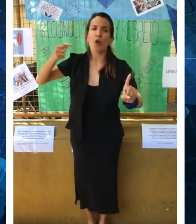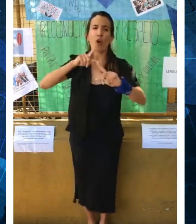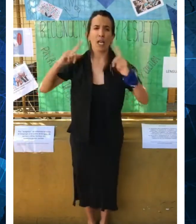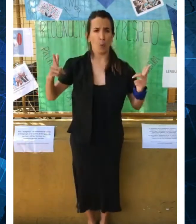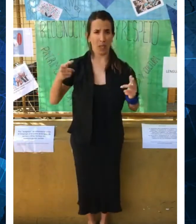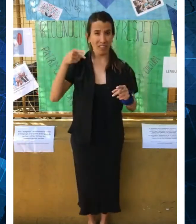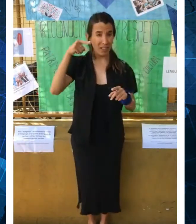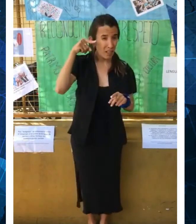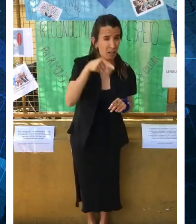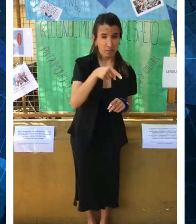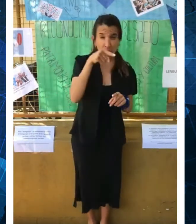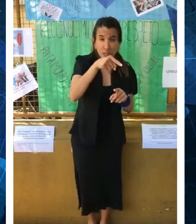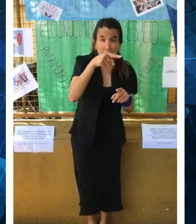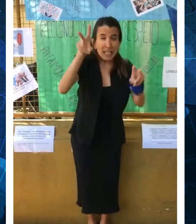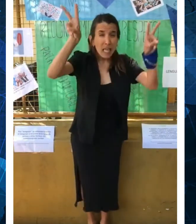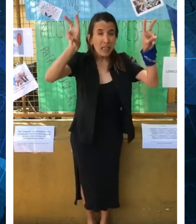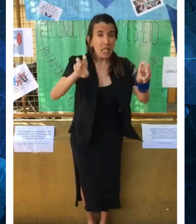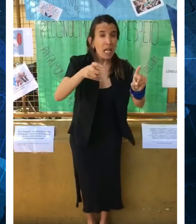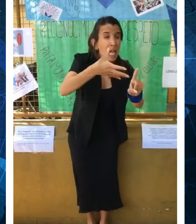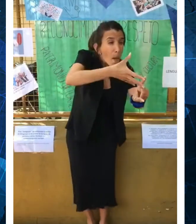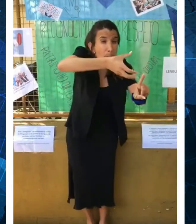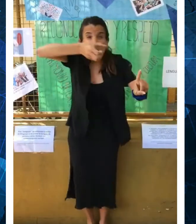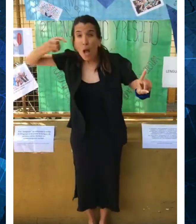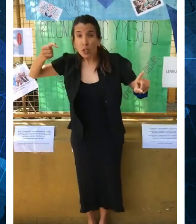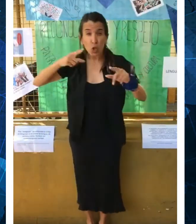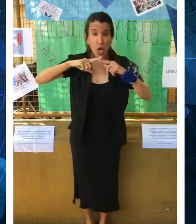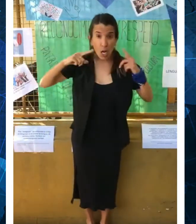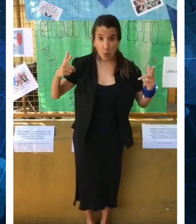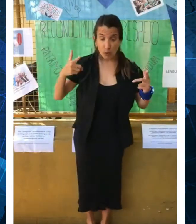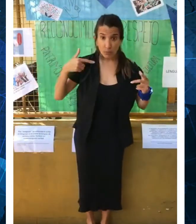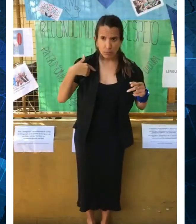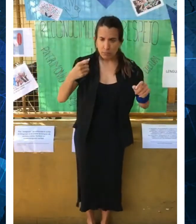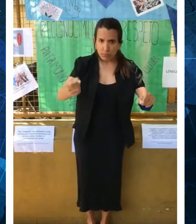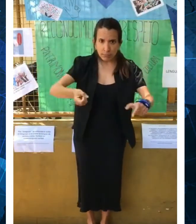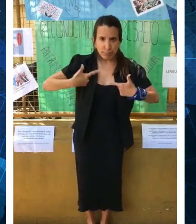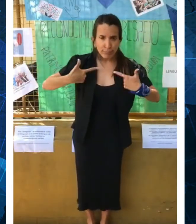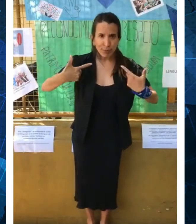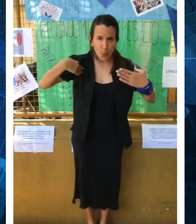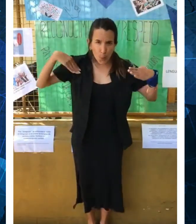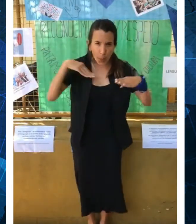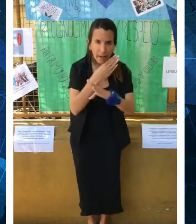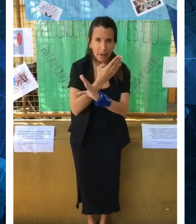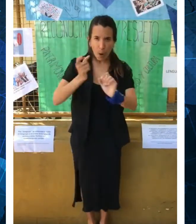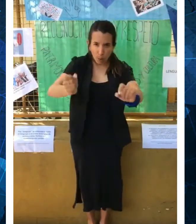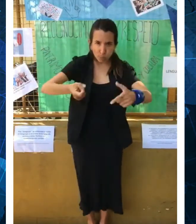no solamente la opresión, el tema de la opresión, sino de la privación lingüística.